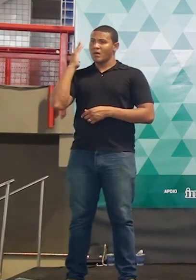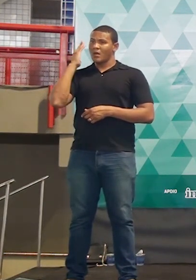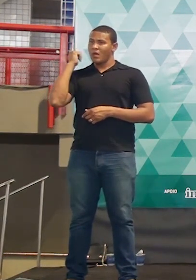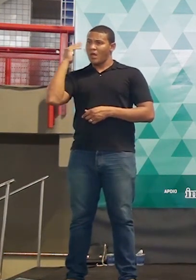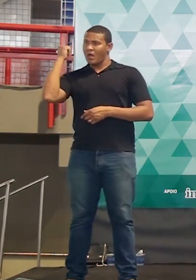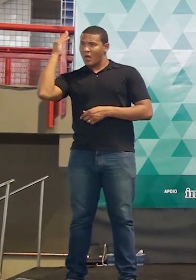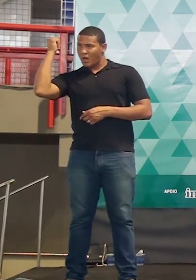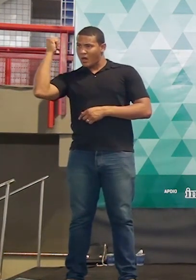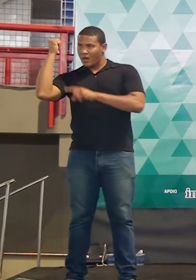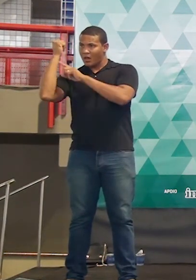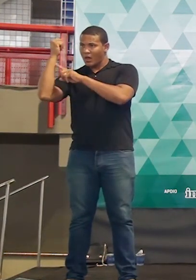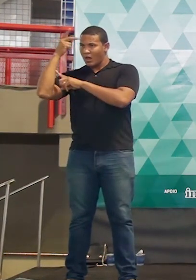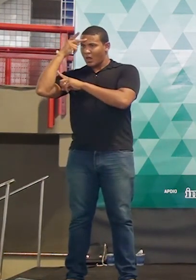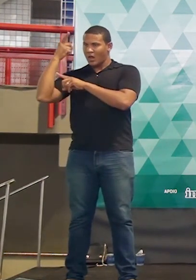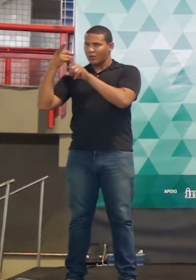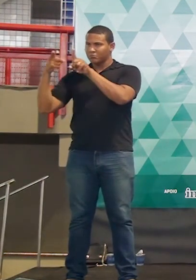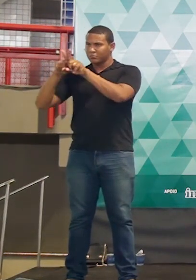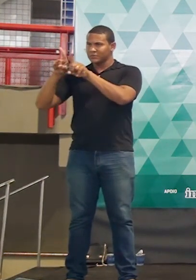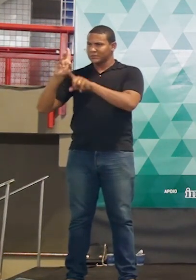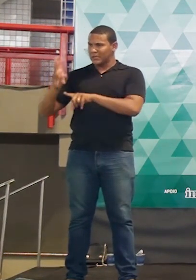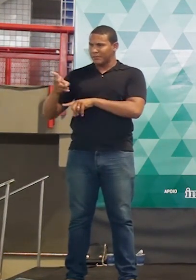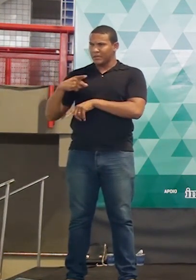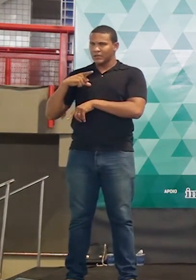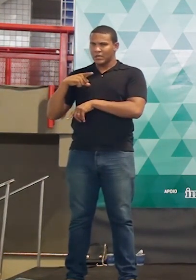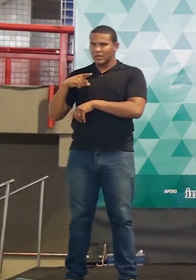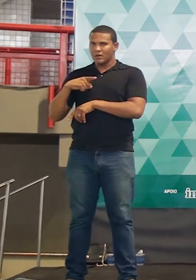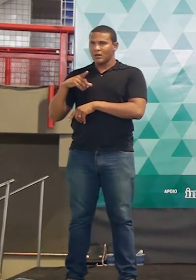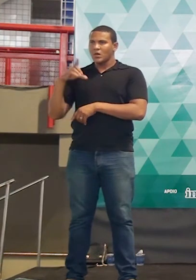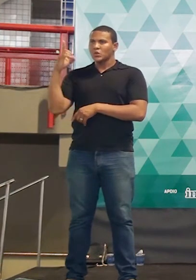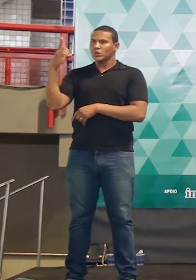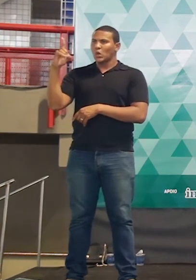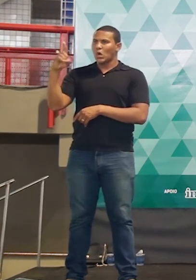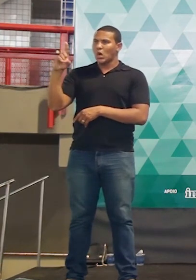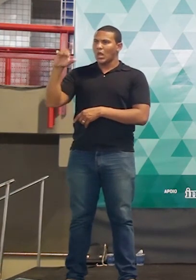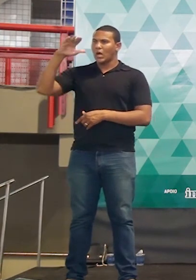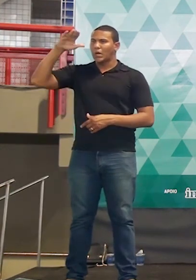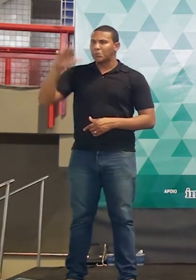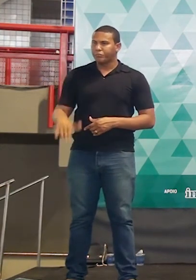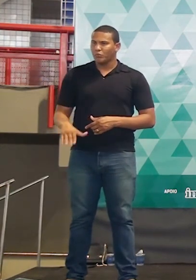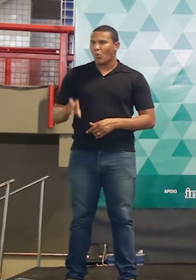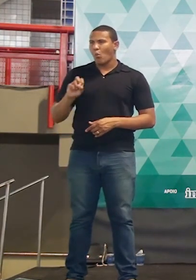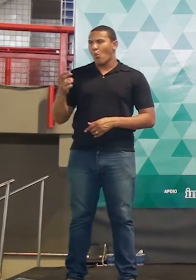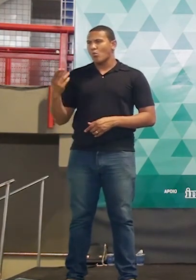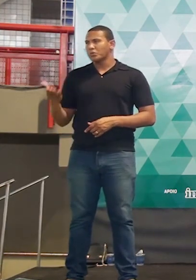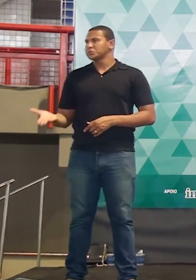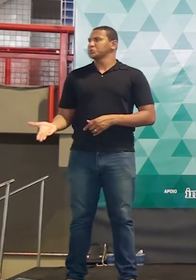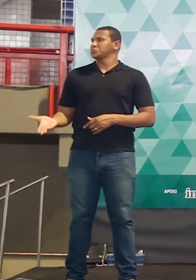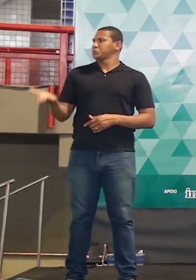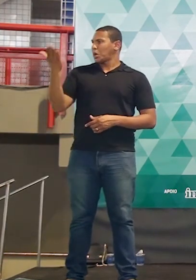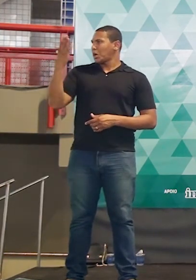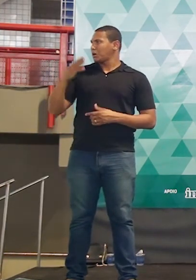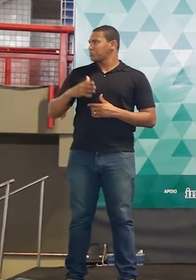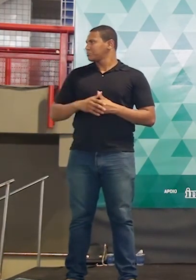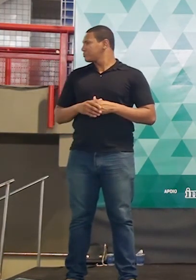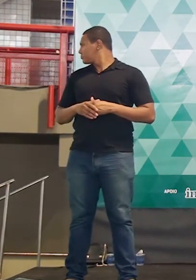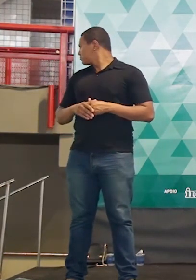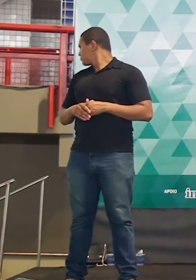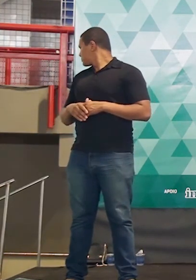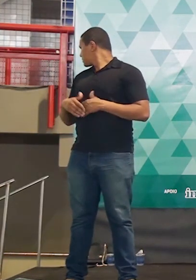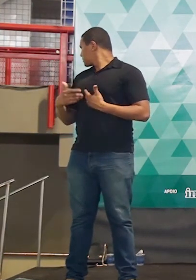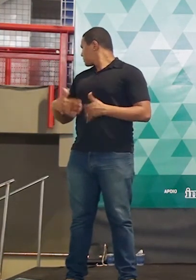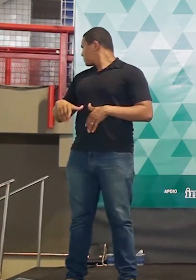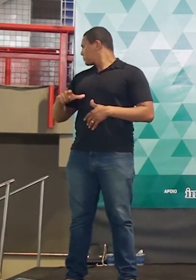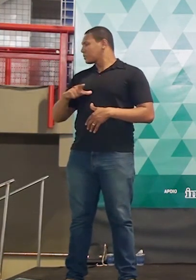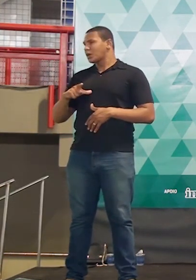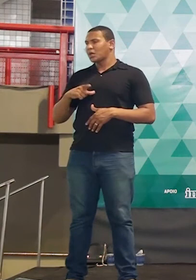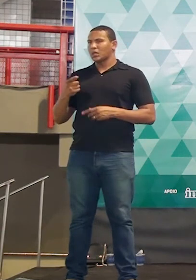notícia é vinculada, muitas vezes até o dólar cai, o dólar sobe. Tem uma influência muito grande na economia,